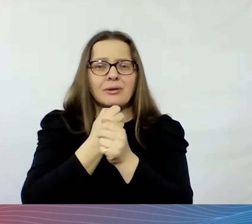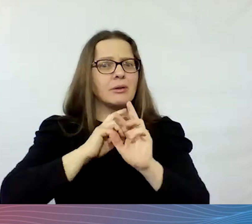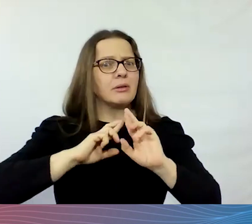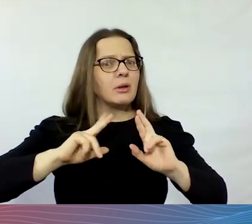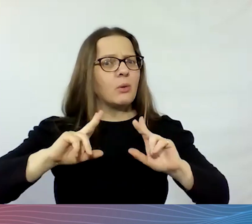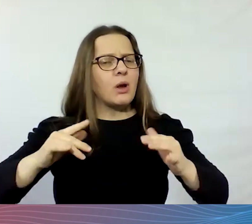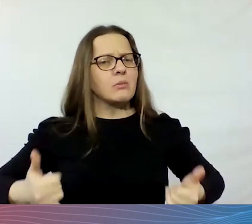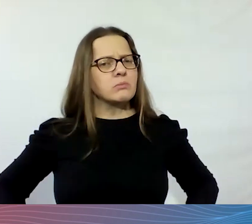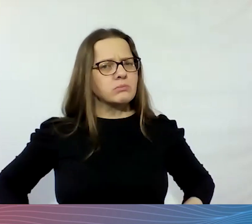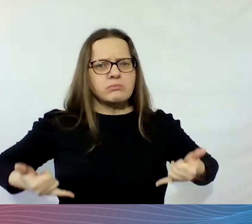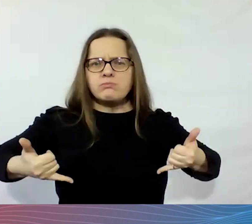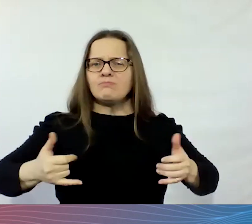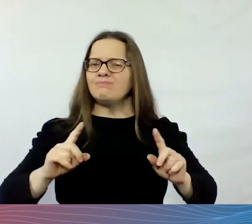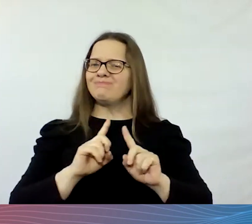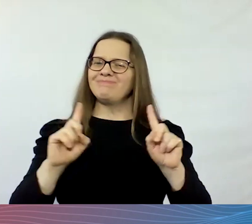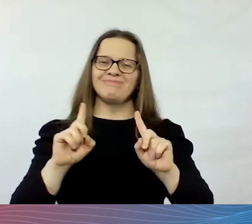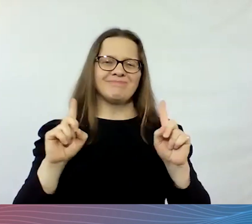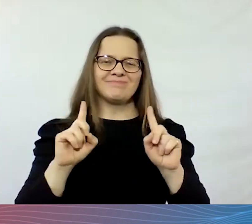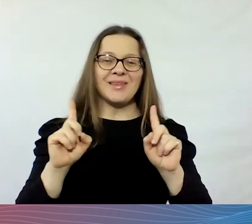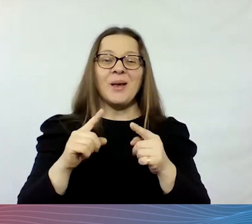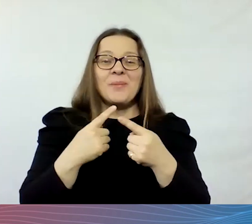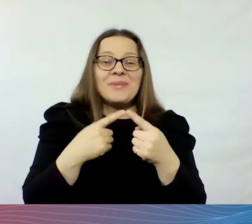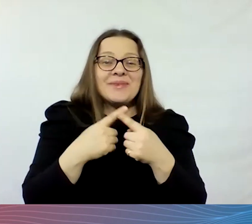andar rápido, Ele quer voltar rápido,